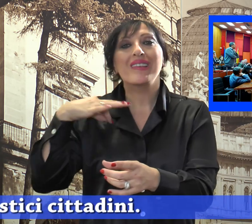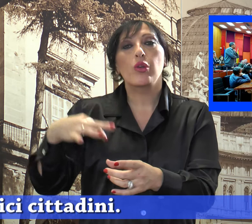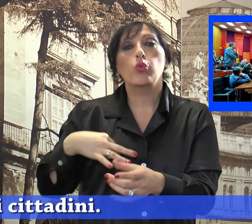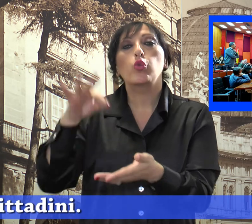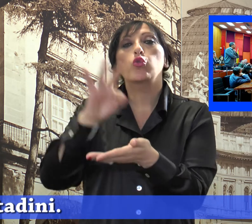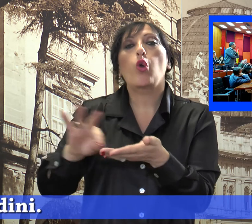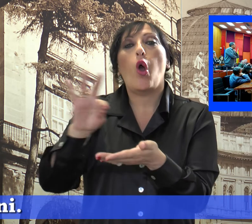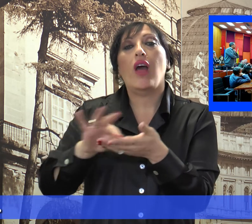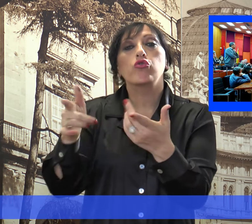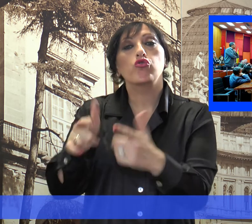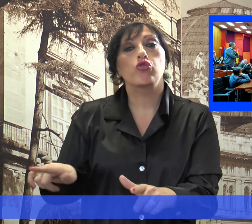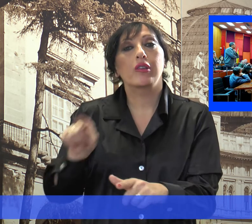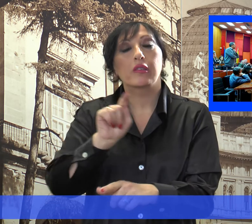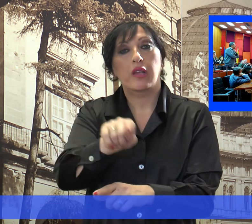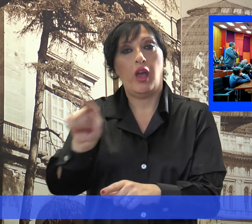scolastici cittadini.